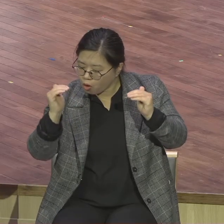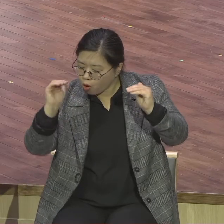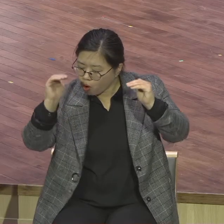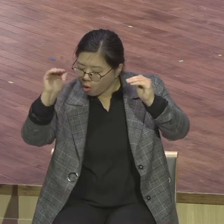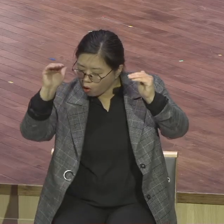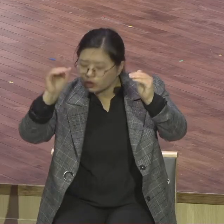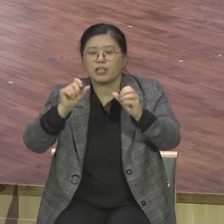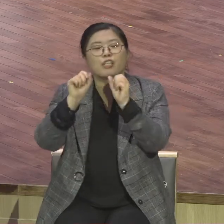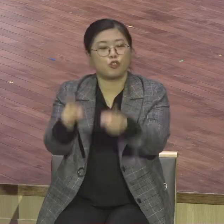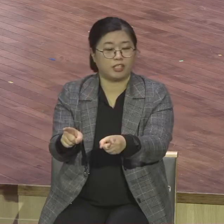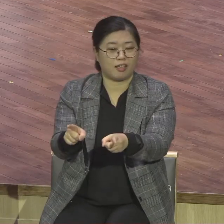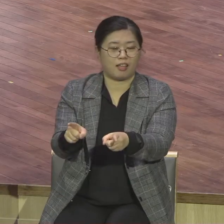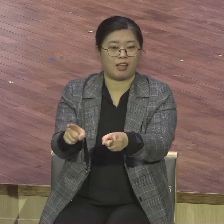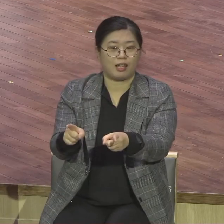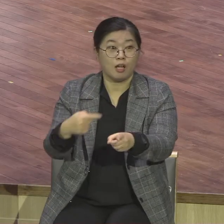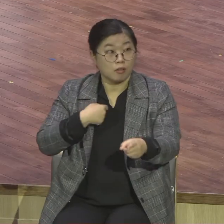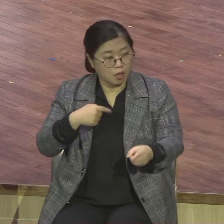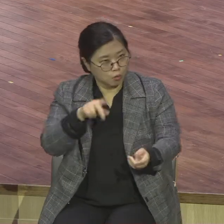때문이다.